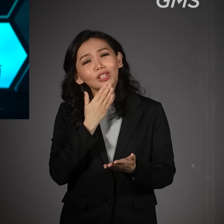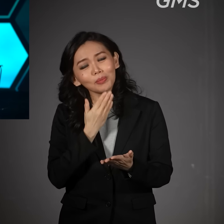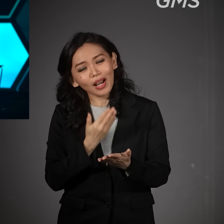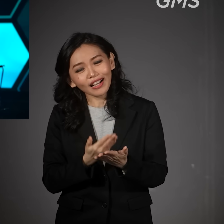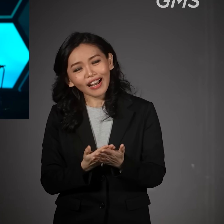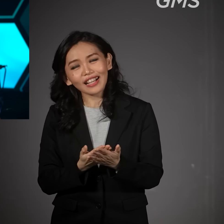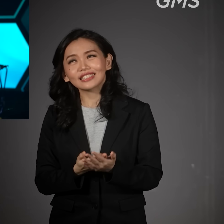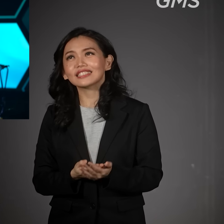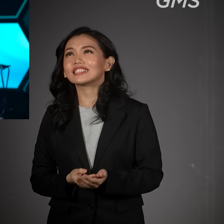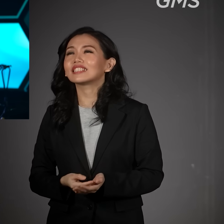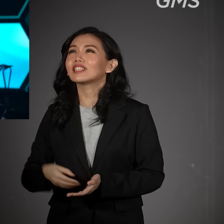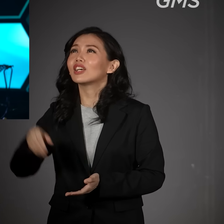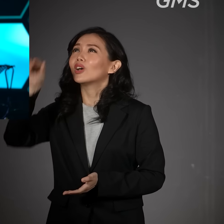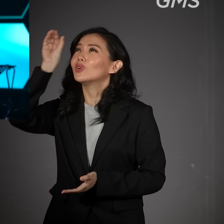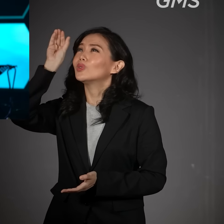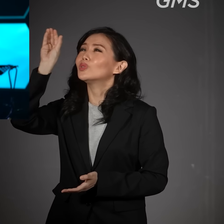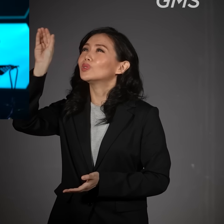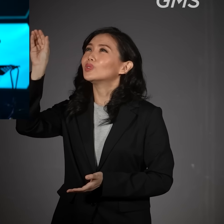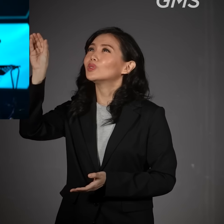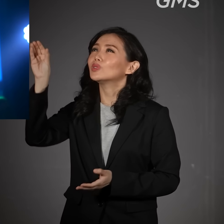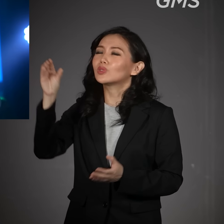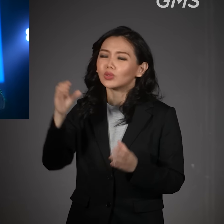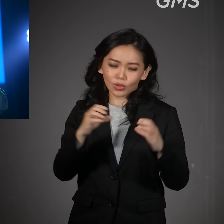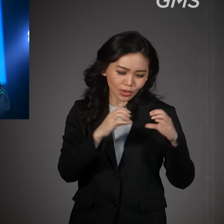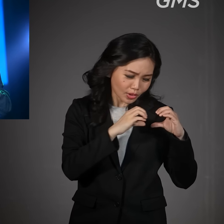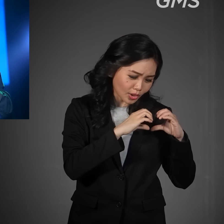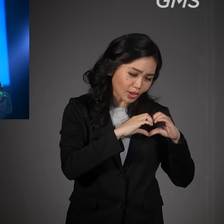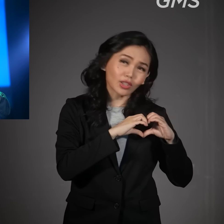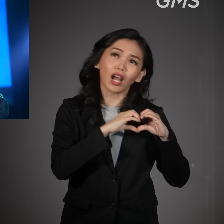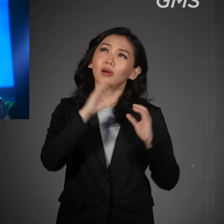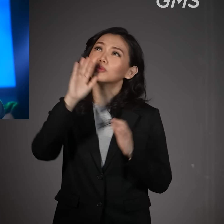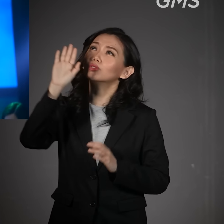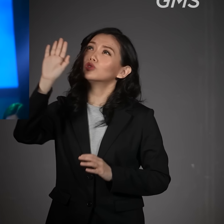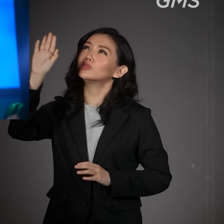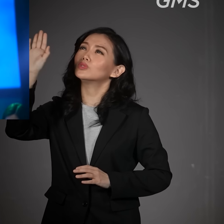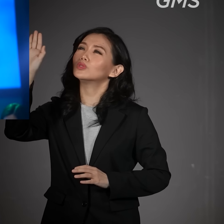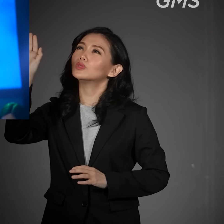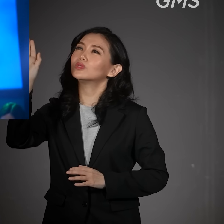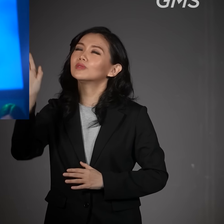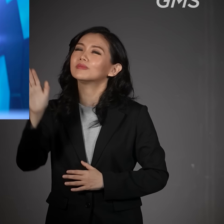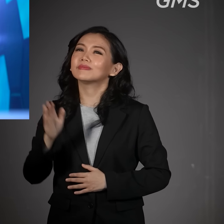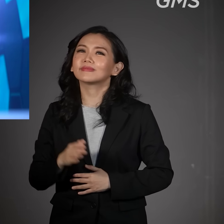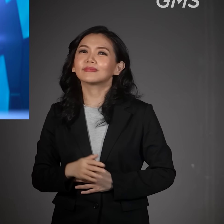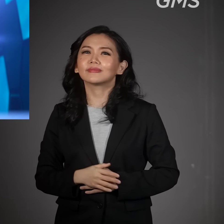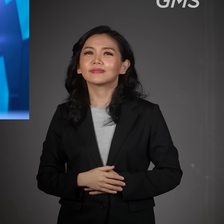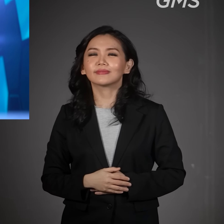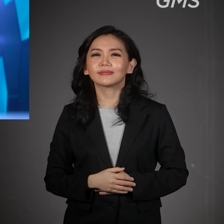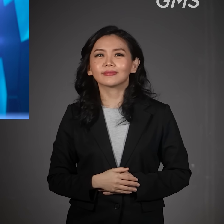Terima kasih buat cinta-Mu.